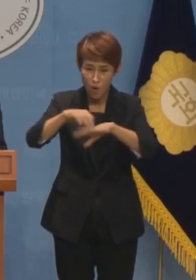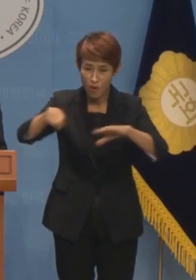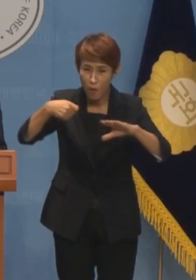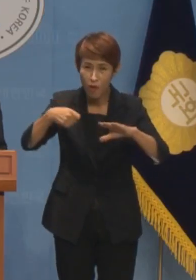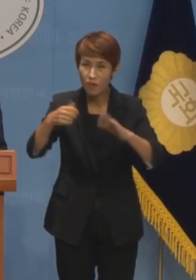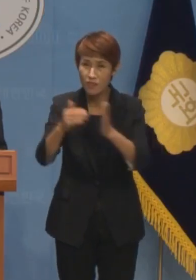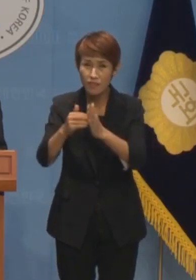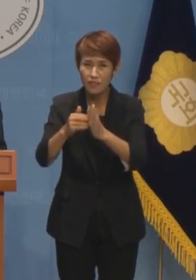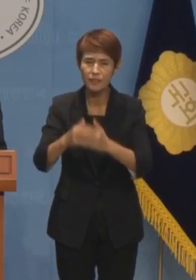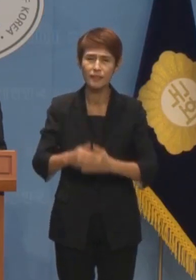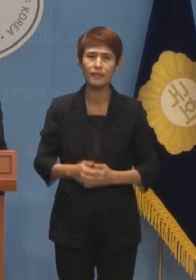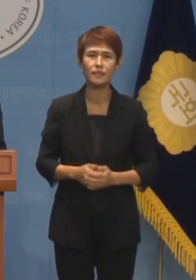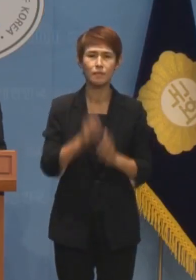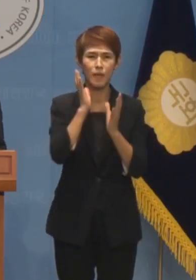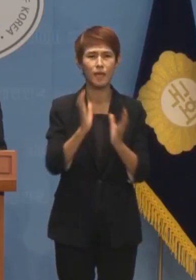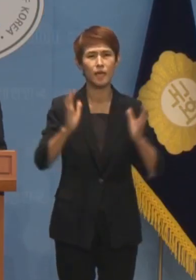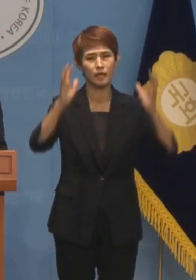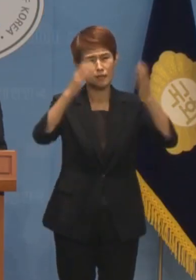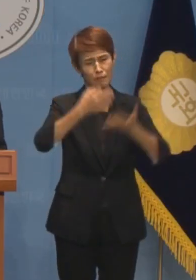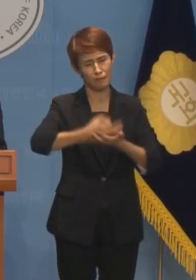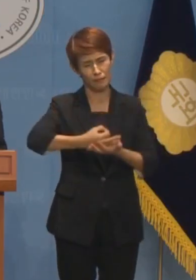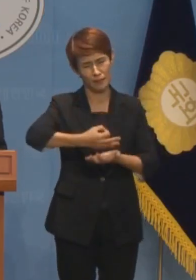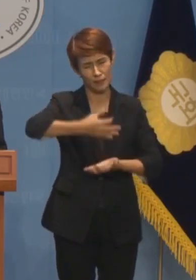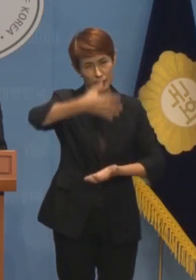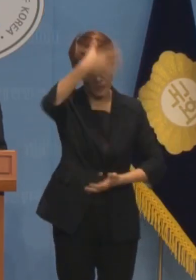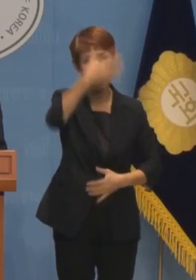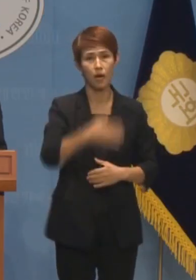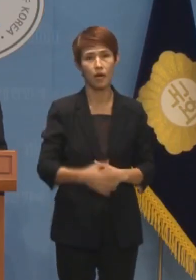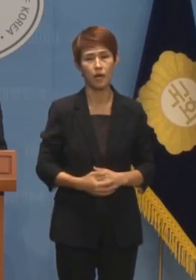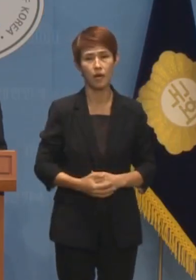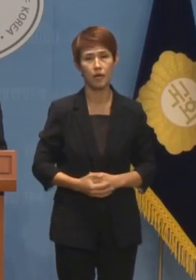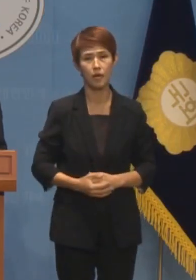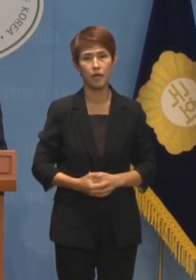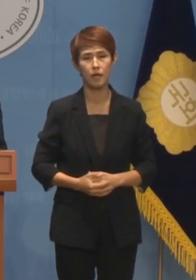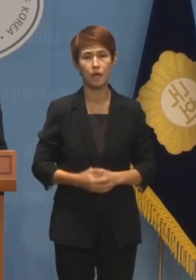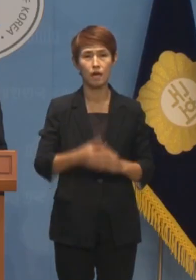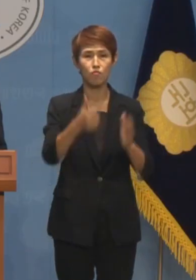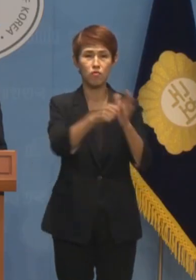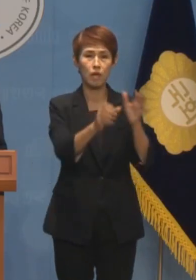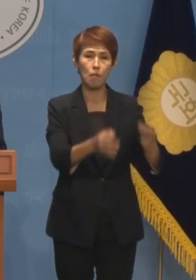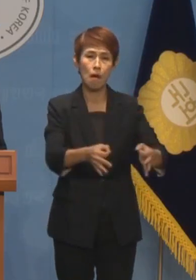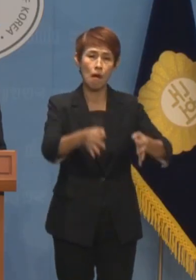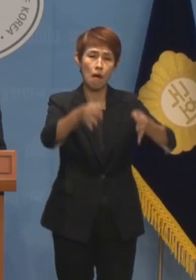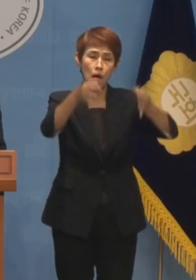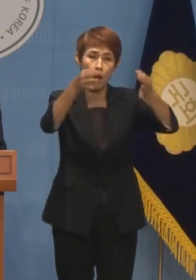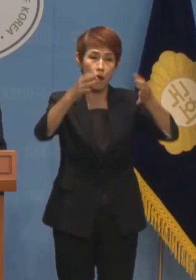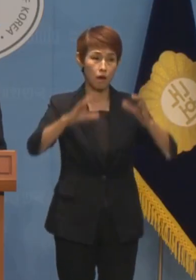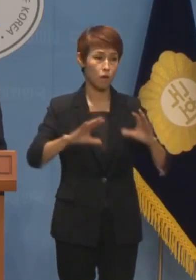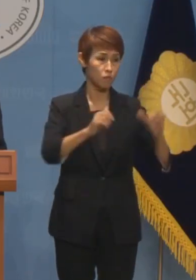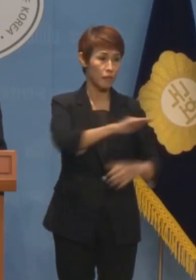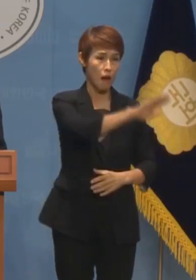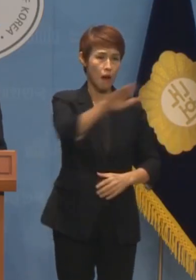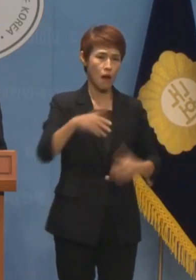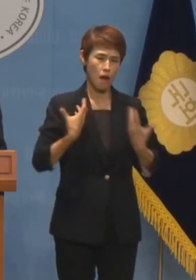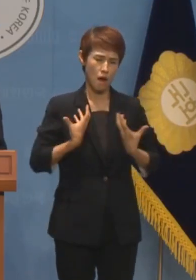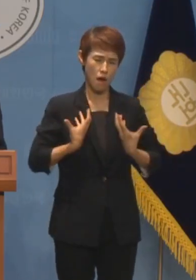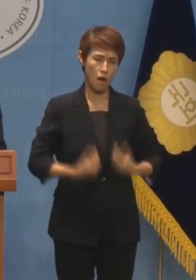배추가 금추가 되며 치솟는 물가고에 국민은 절망하는데